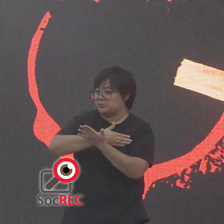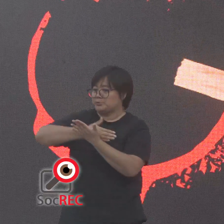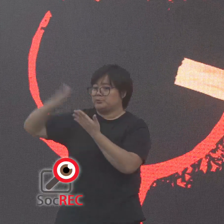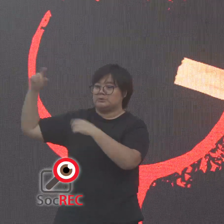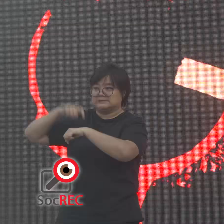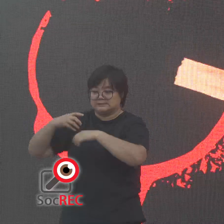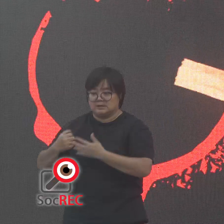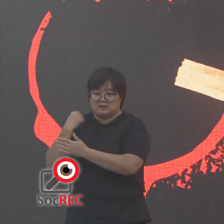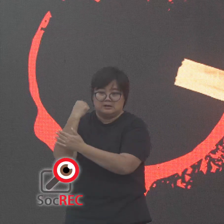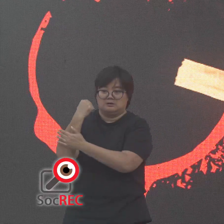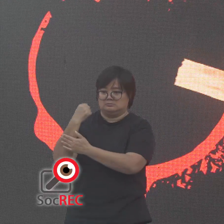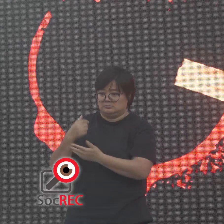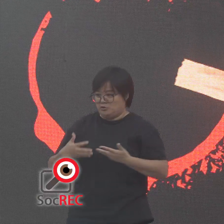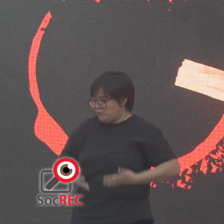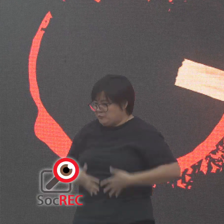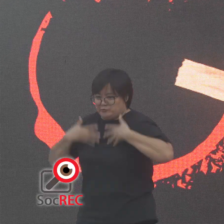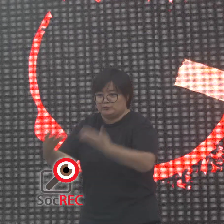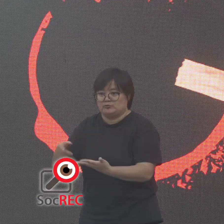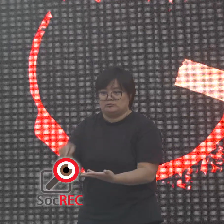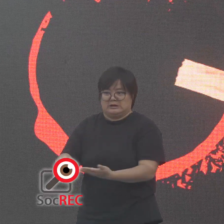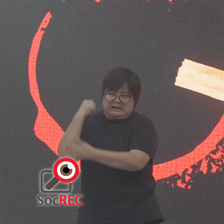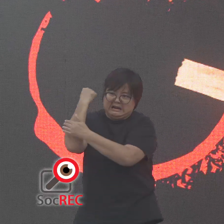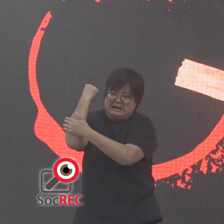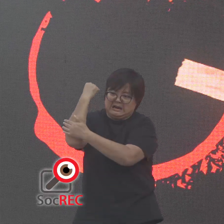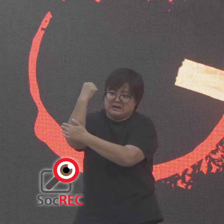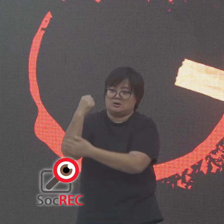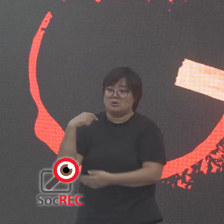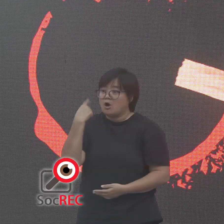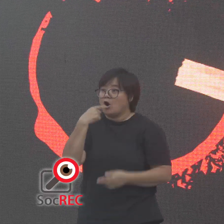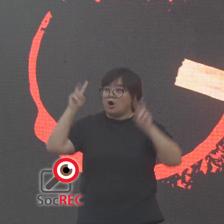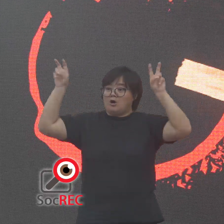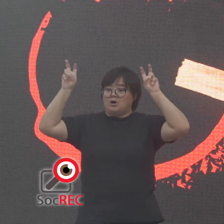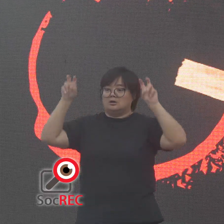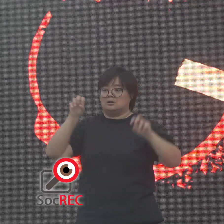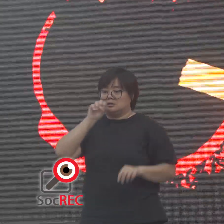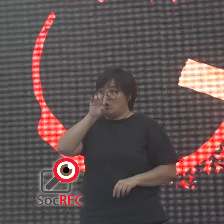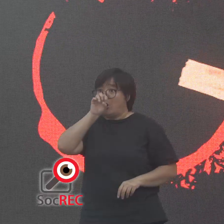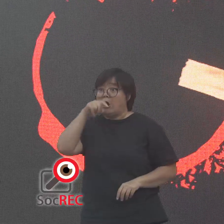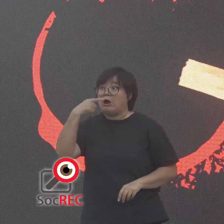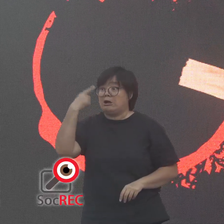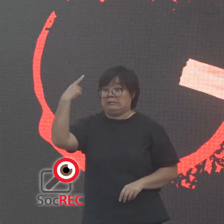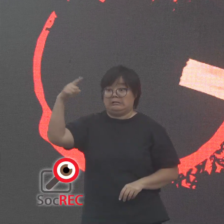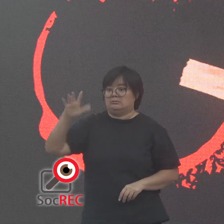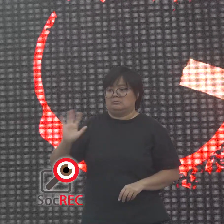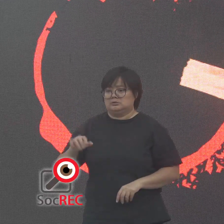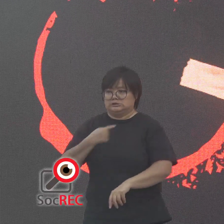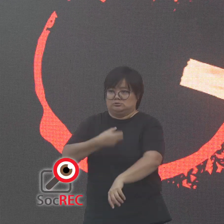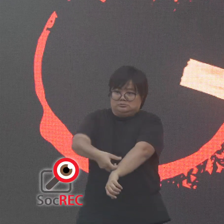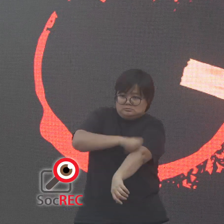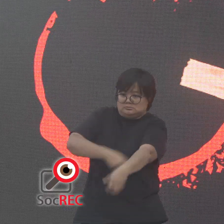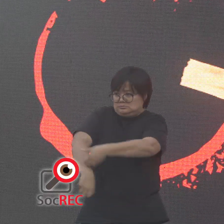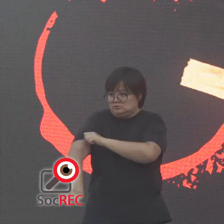不只是一個口號，而是一個現實。只有靠我們雙手去撼動、去打